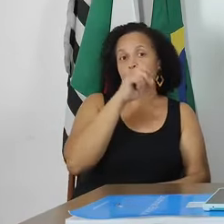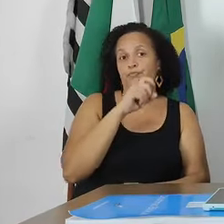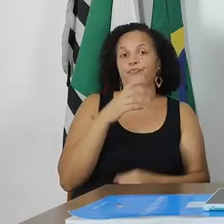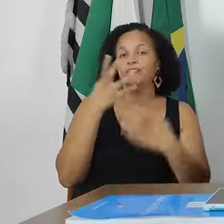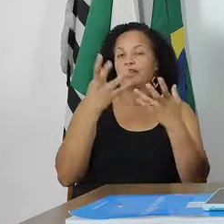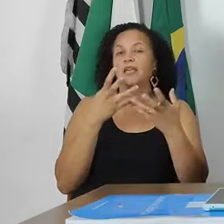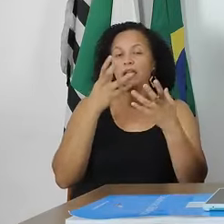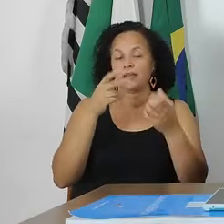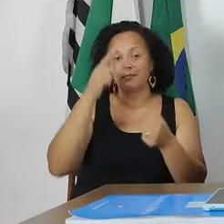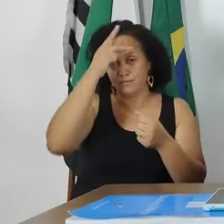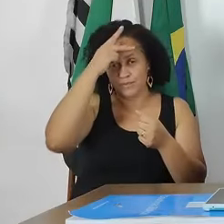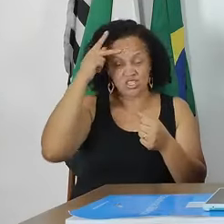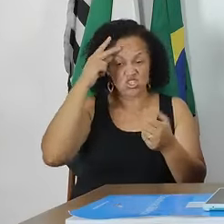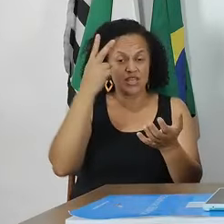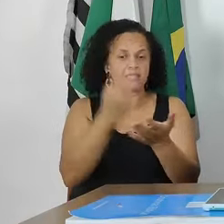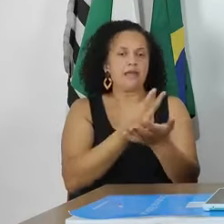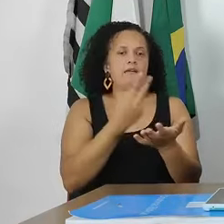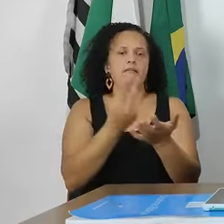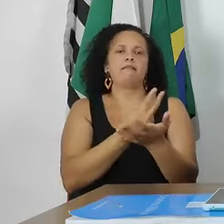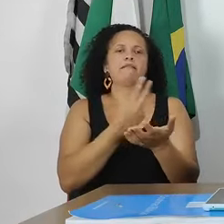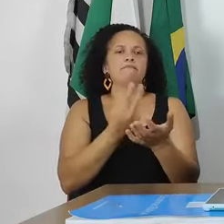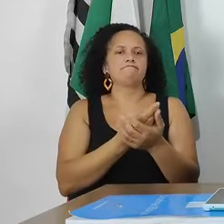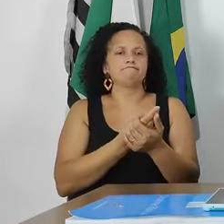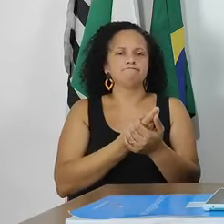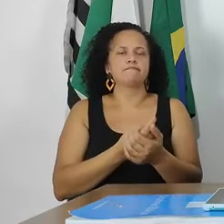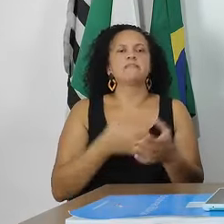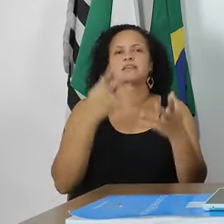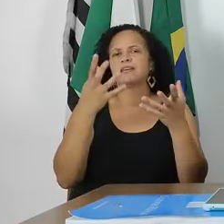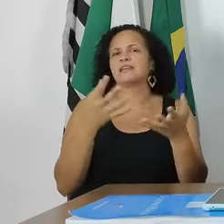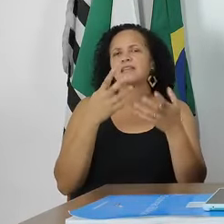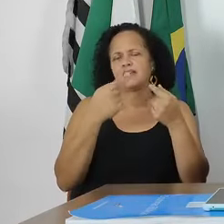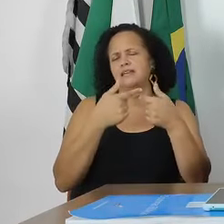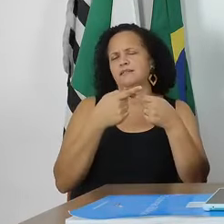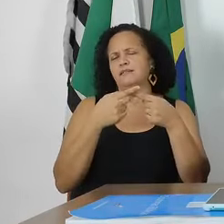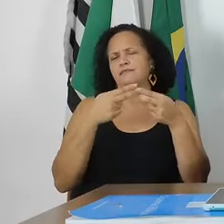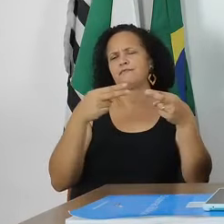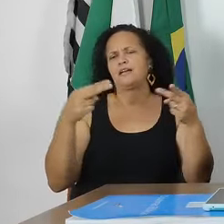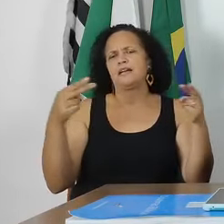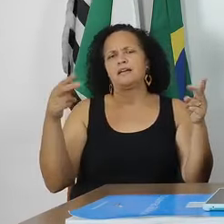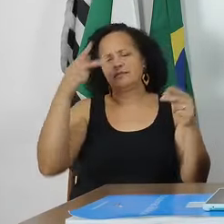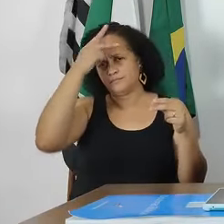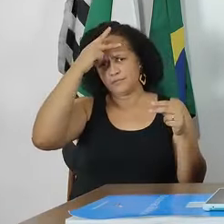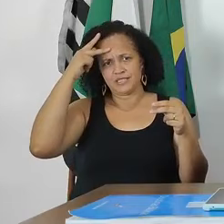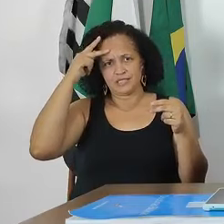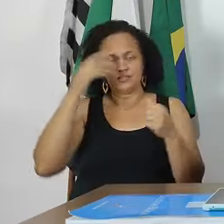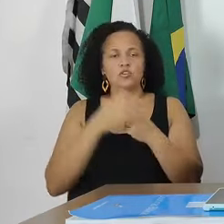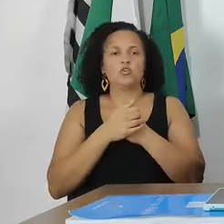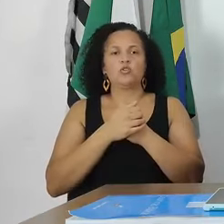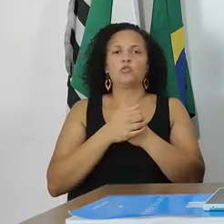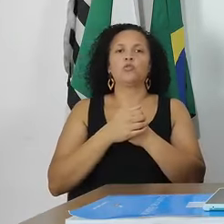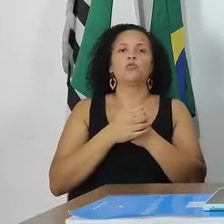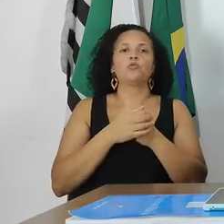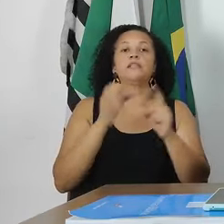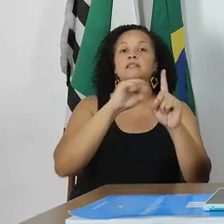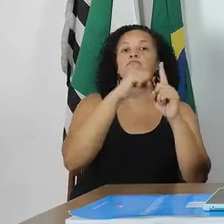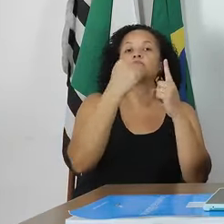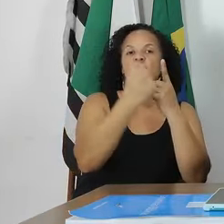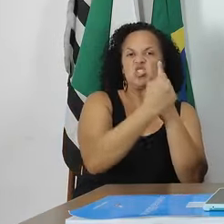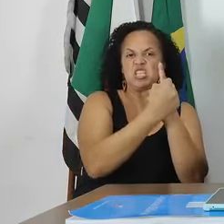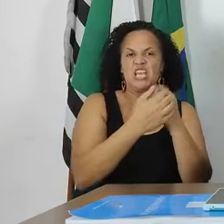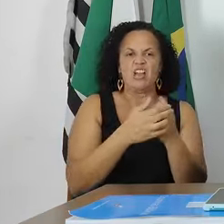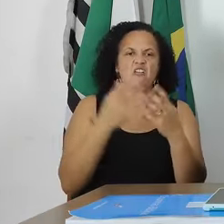Deus, ao erro. Eles querem seguidores nas redes sociais, né? Porque a gente sabe que esse mundo